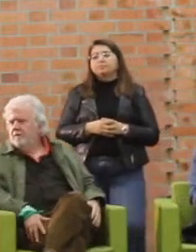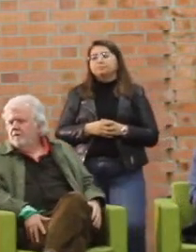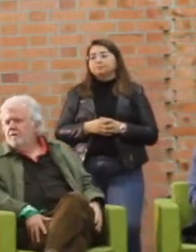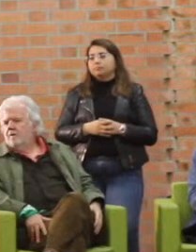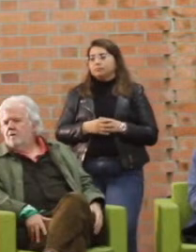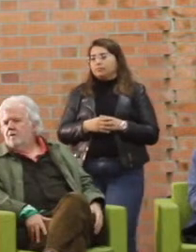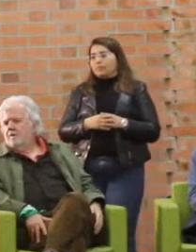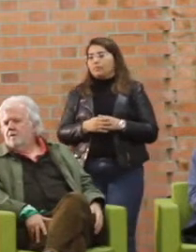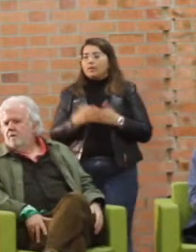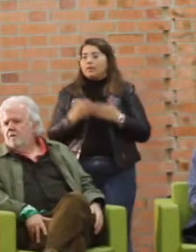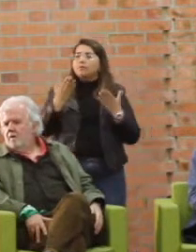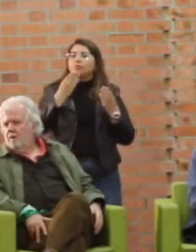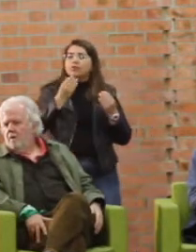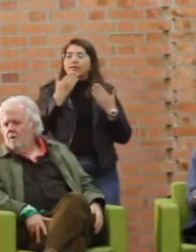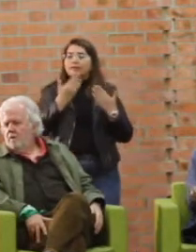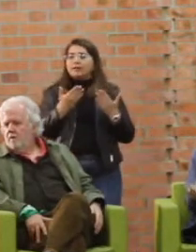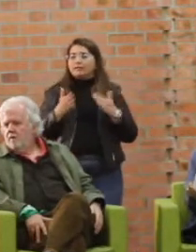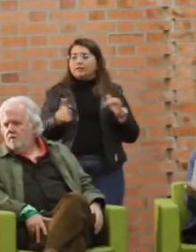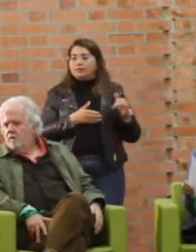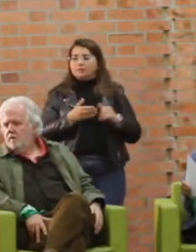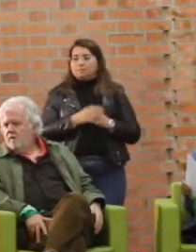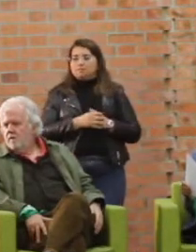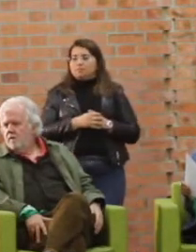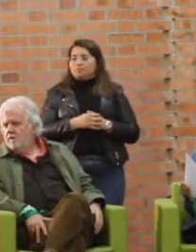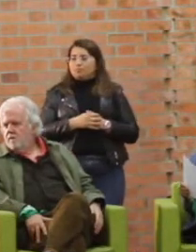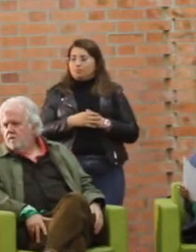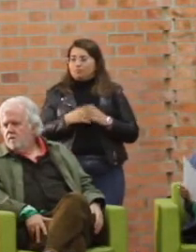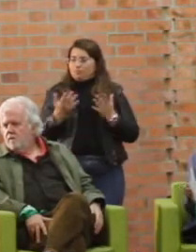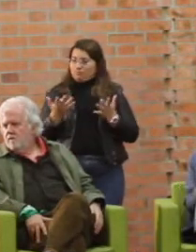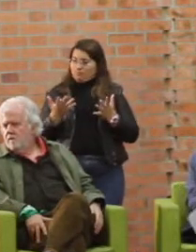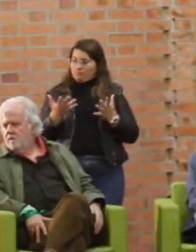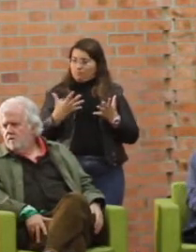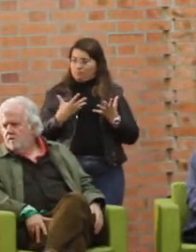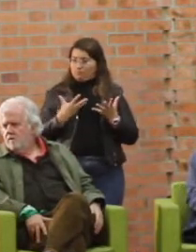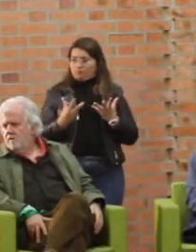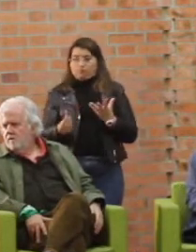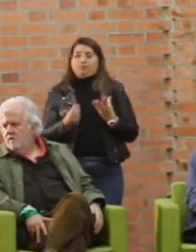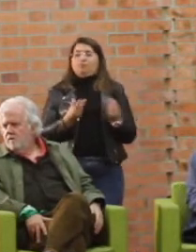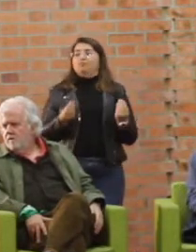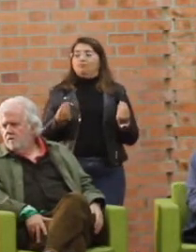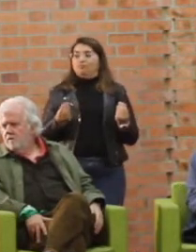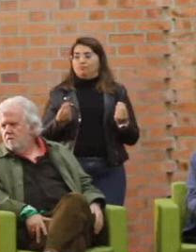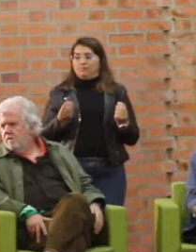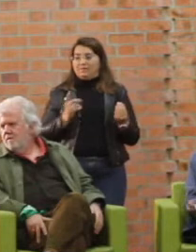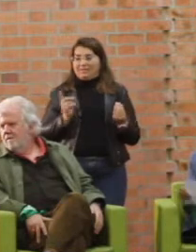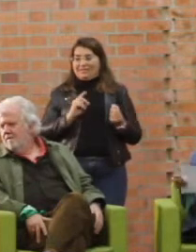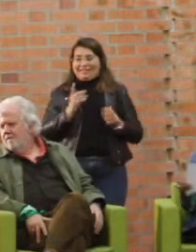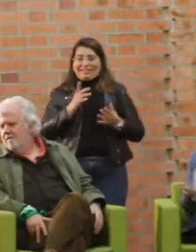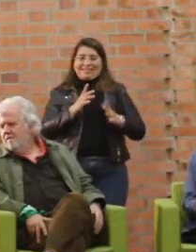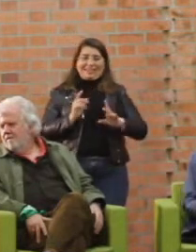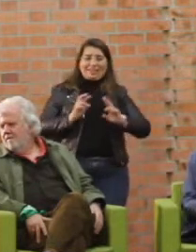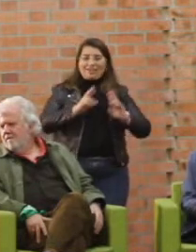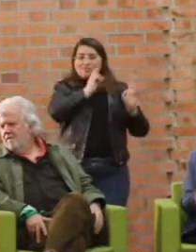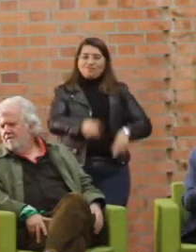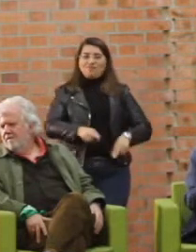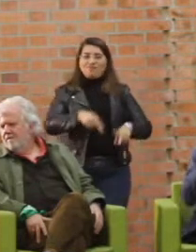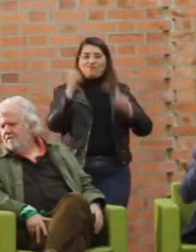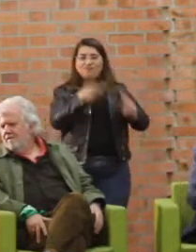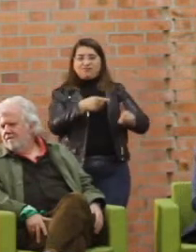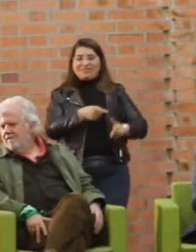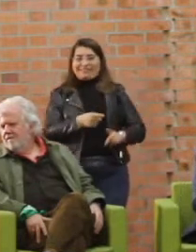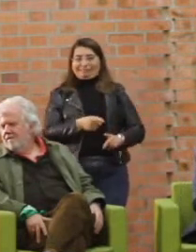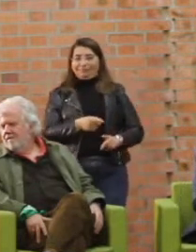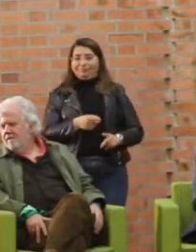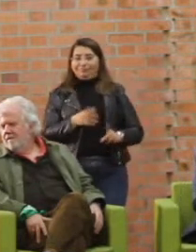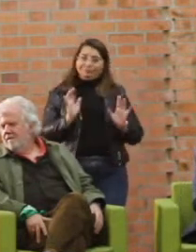Gracias Mara Y sí creo que mi lugar de enunciación es como los cruces incómodos eso ha sido como los últimos 25 años mi